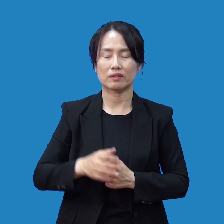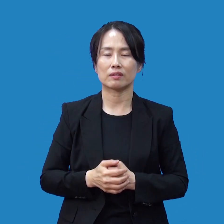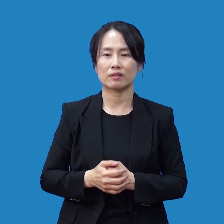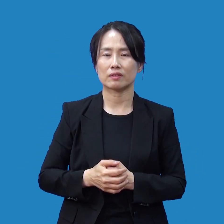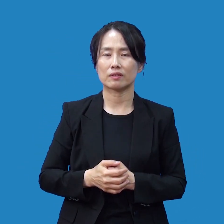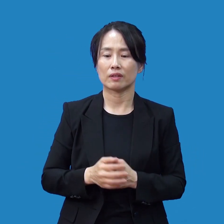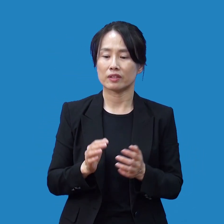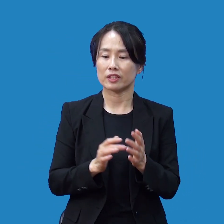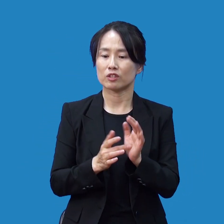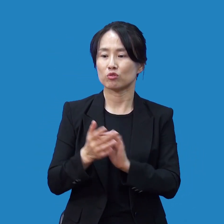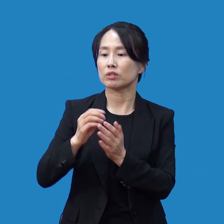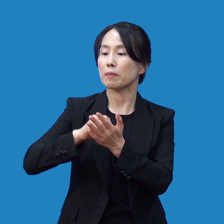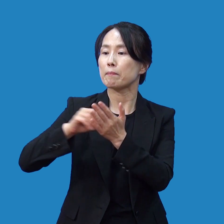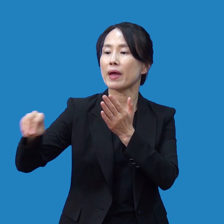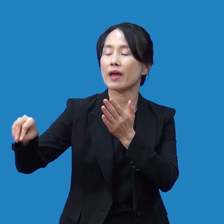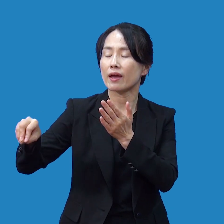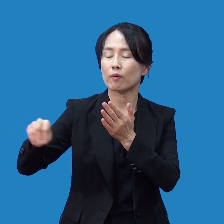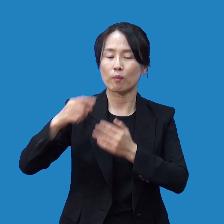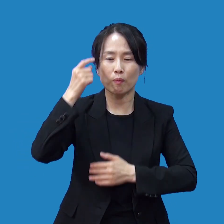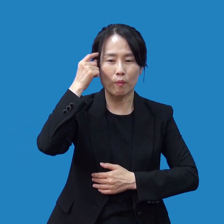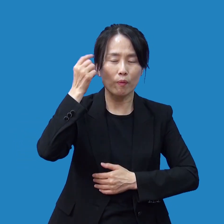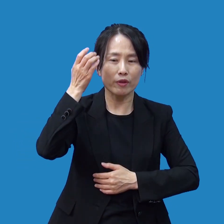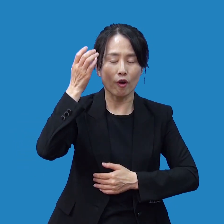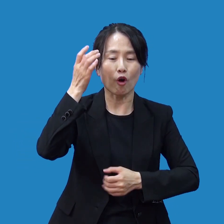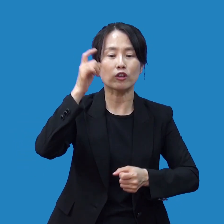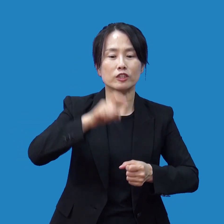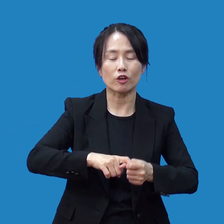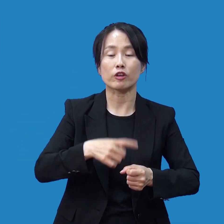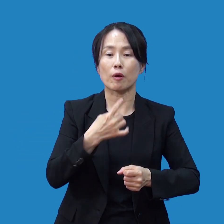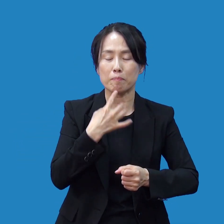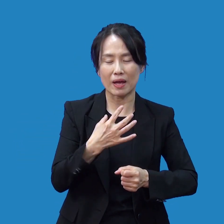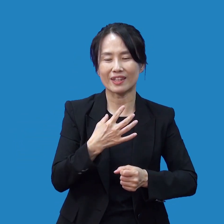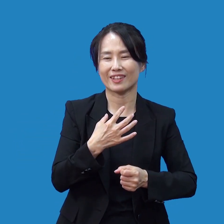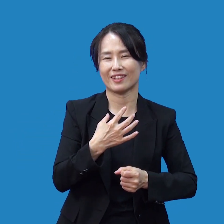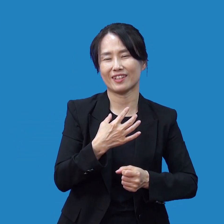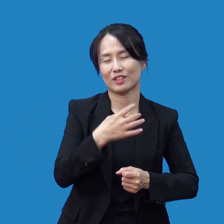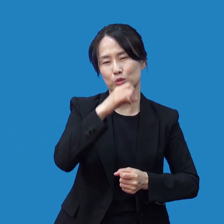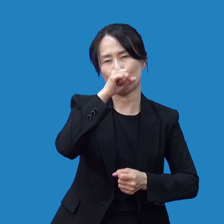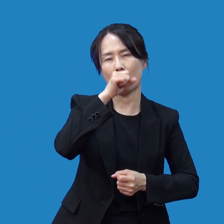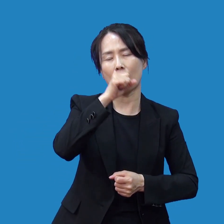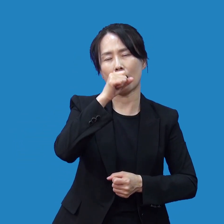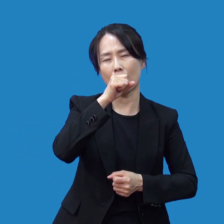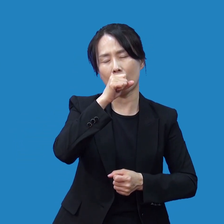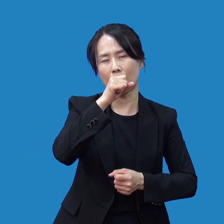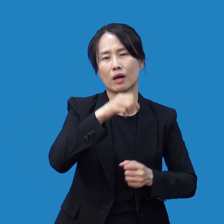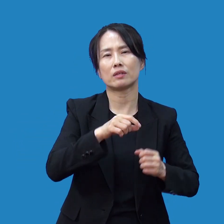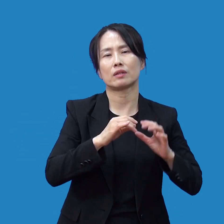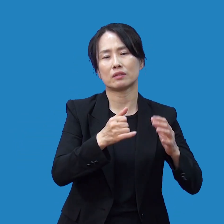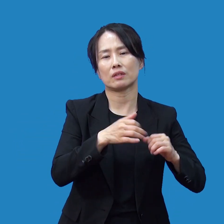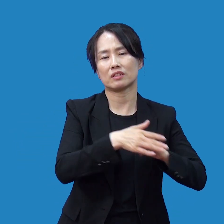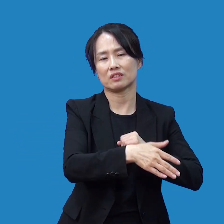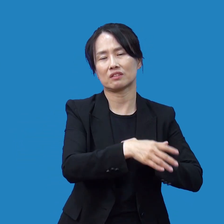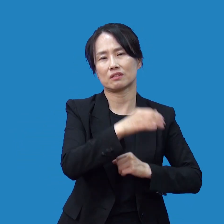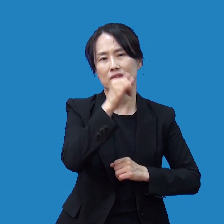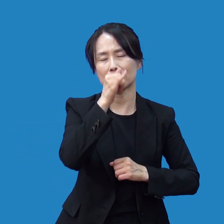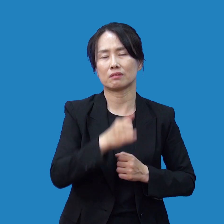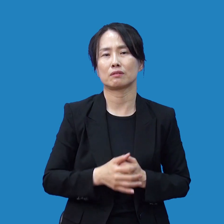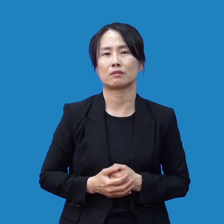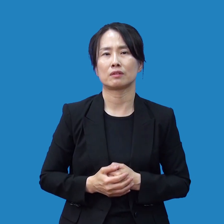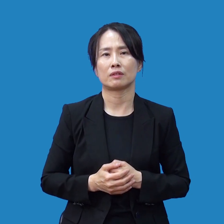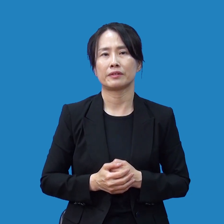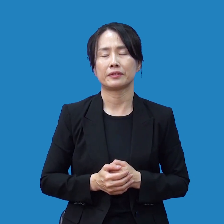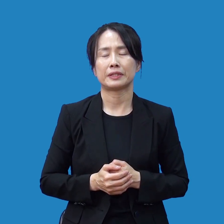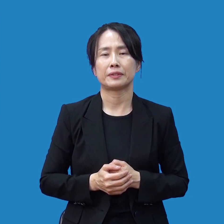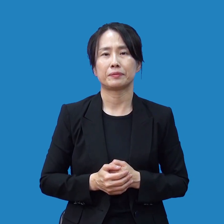제거해버리자. 그러면서 예수님은 빼고 영적이라는 것은 그냥 받아들이는, 이런 참 말도 안 되는 일이